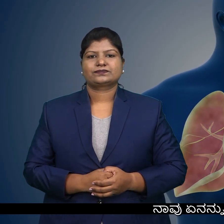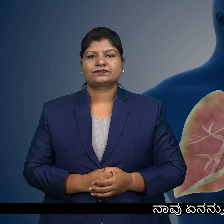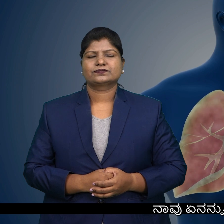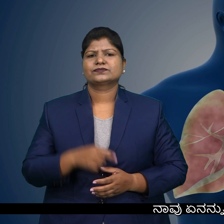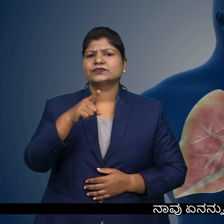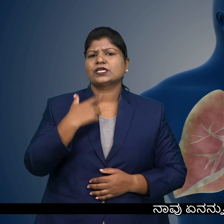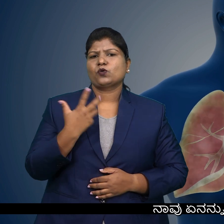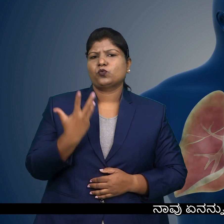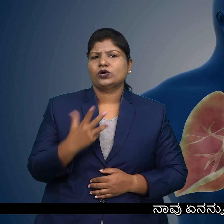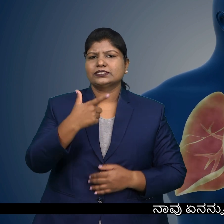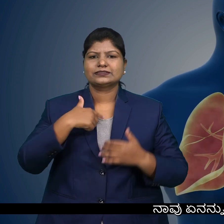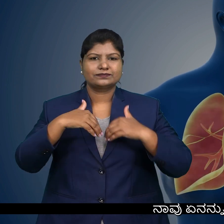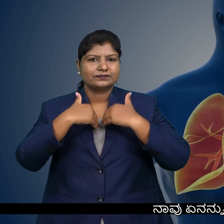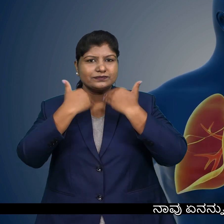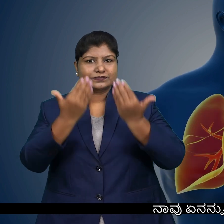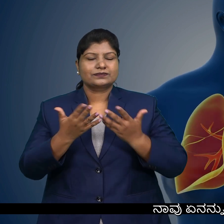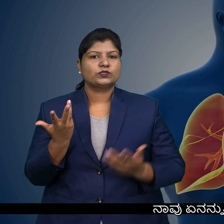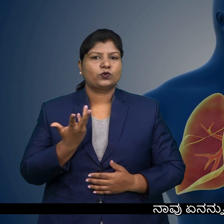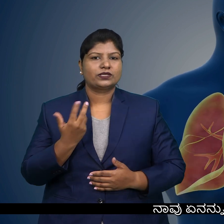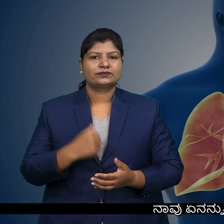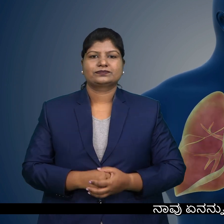ನಾವು ಏನನ್ನು ಹೊರಹಾಕುತ್ತೇವೆ?